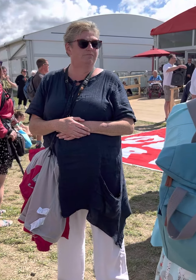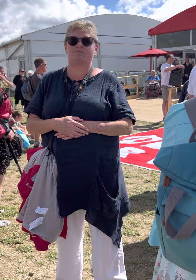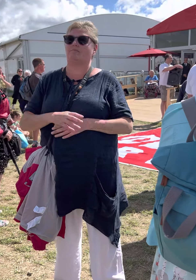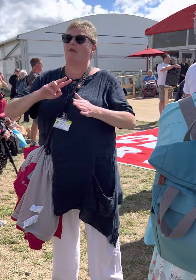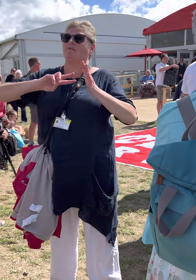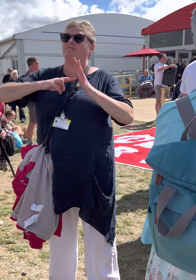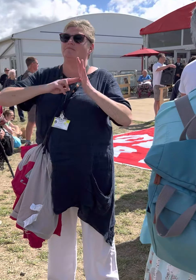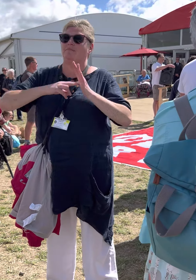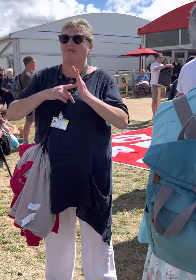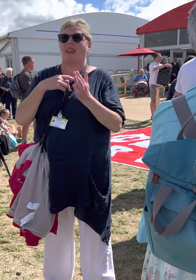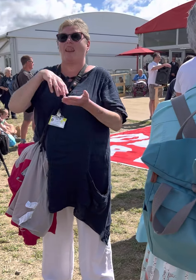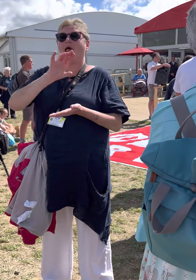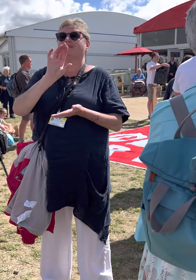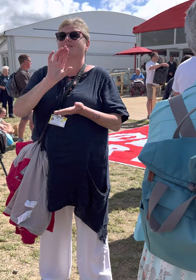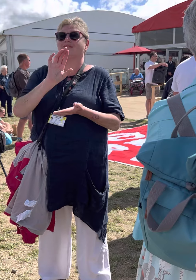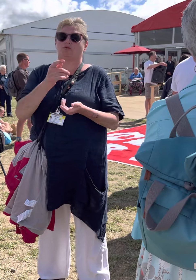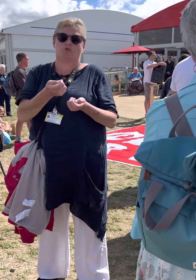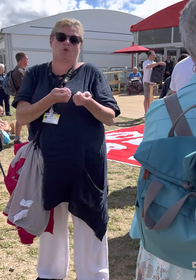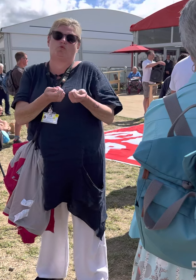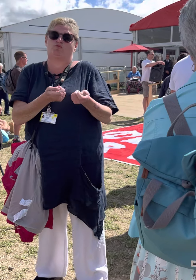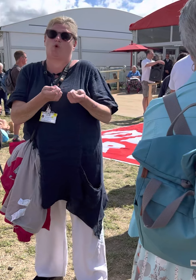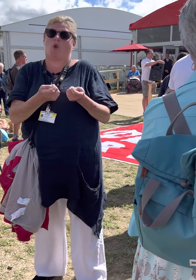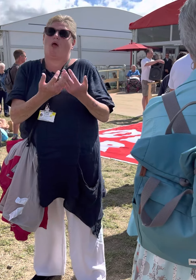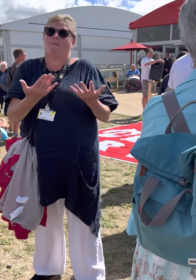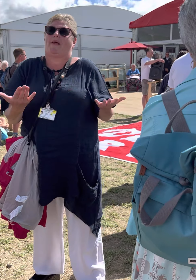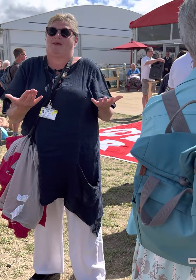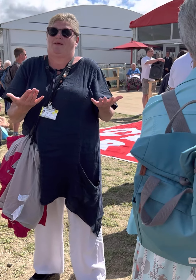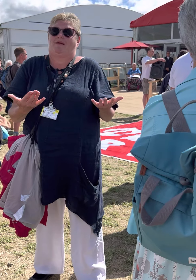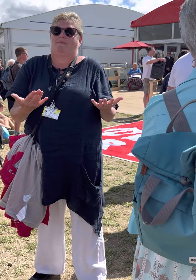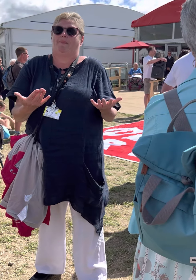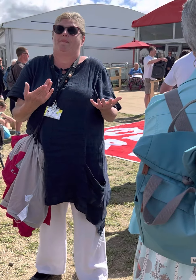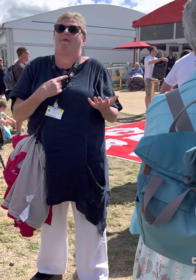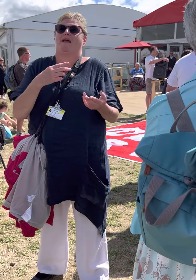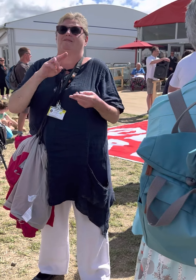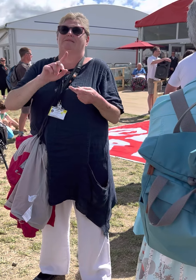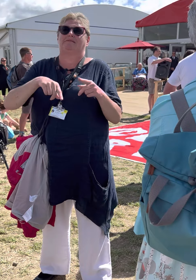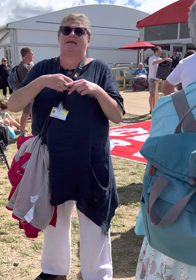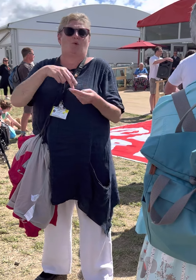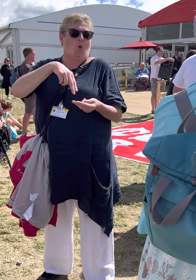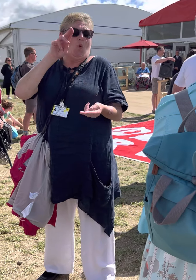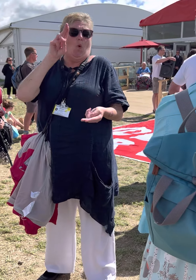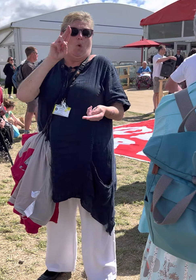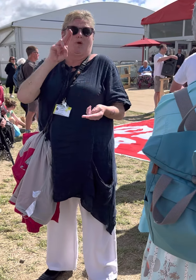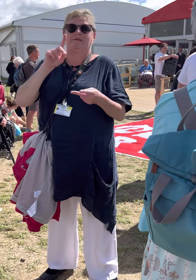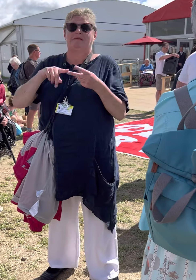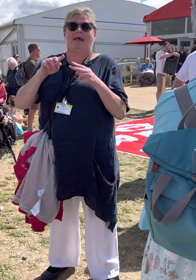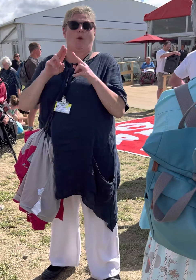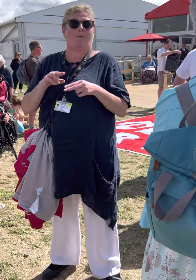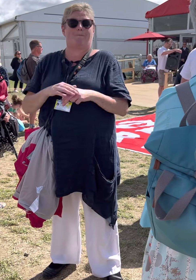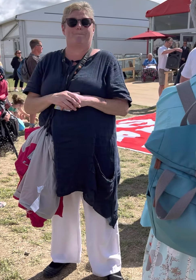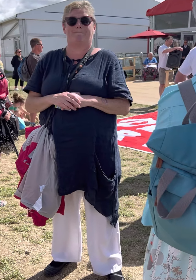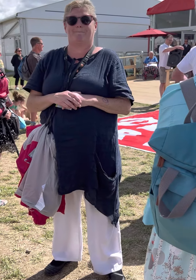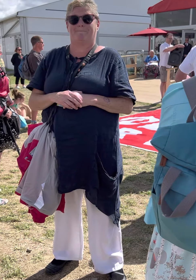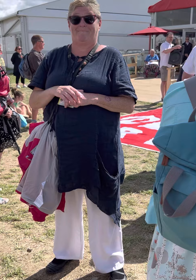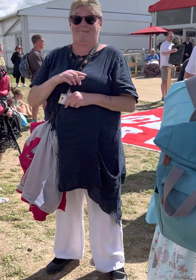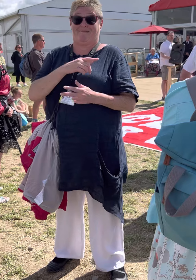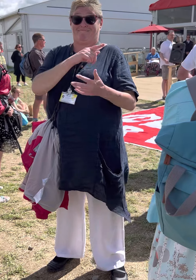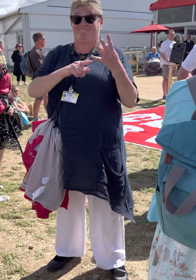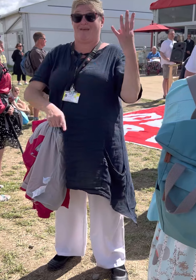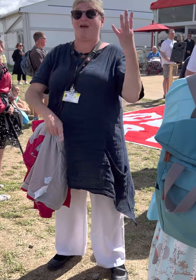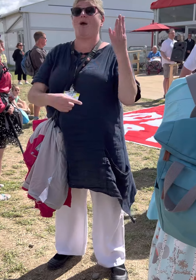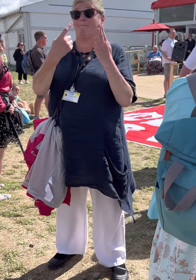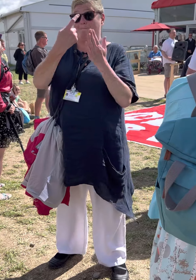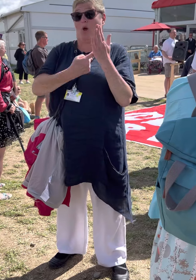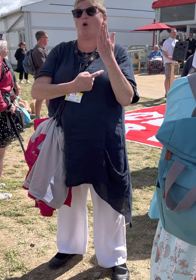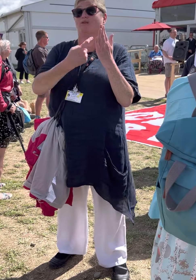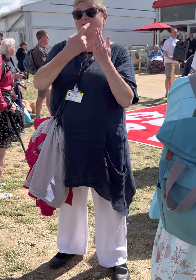Cynllun trwyddedu newydd i reoleiddio llety gwyliau a threth cyngor uwch ar ail dau. Mae'r reina yn